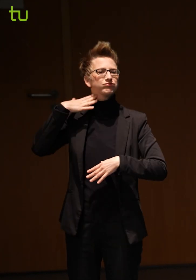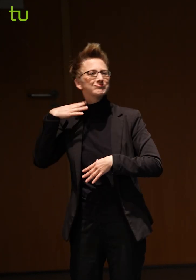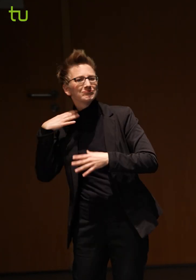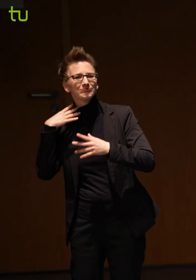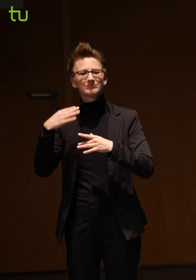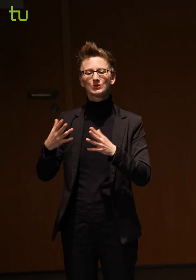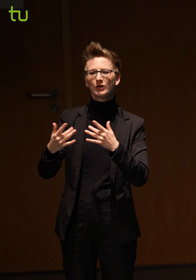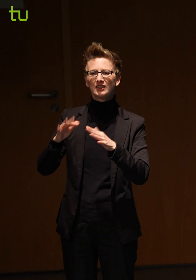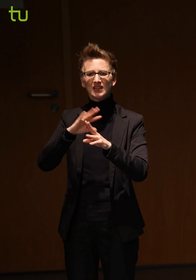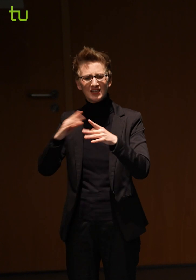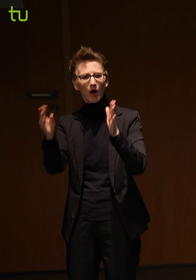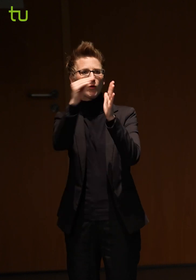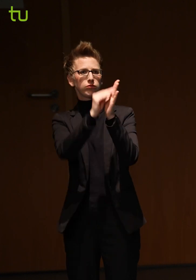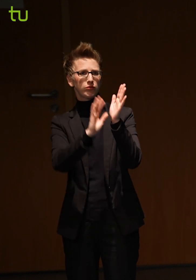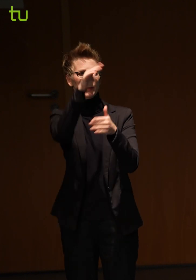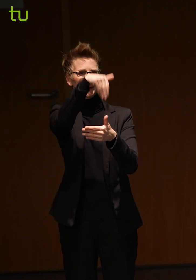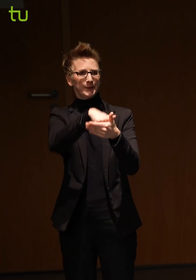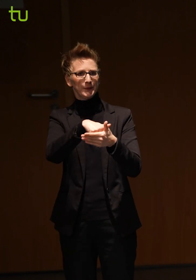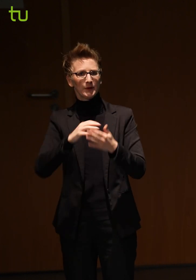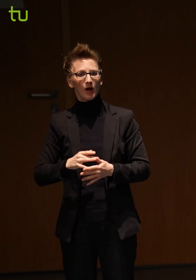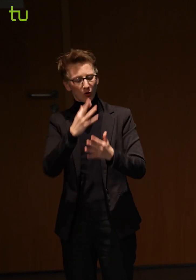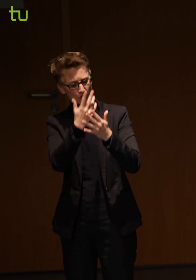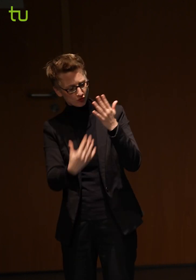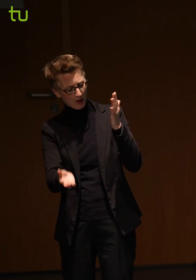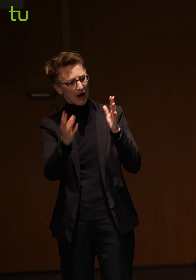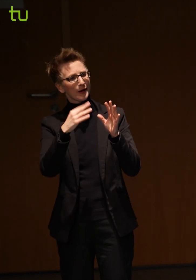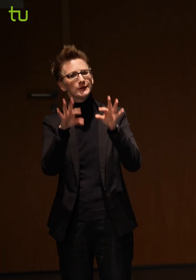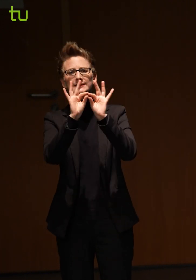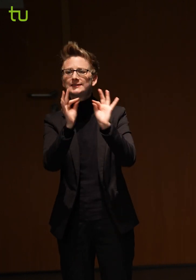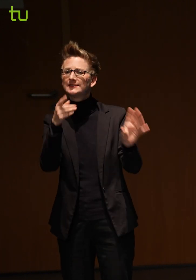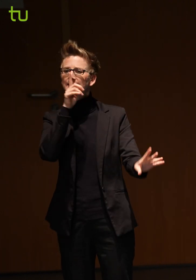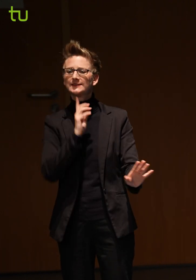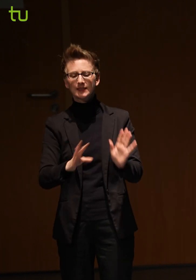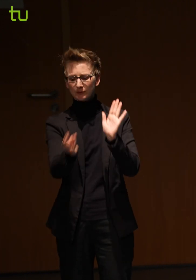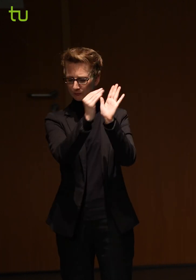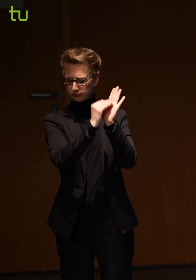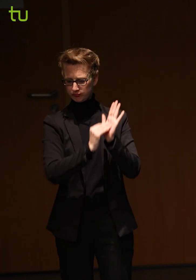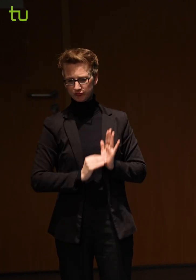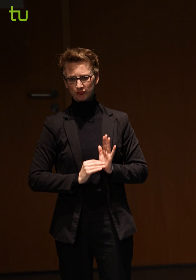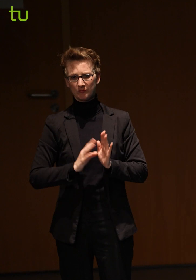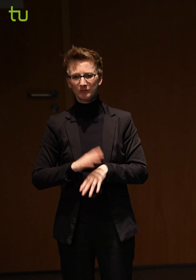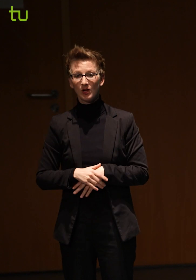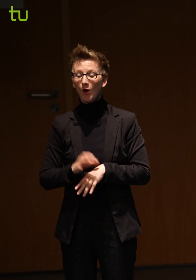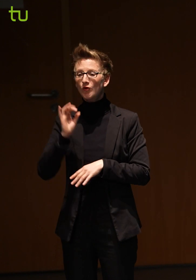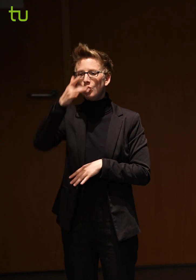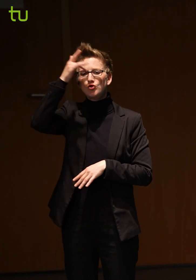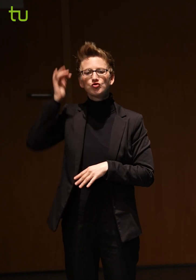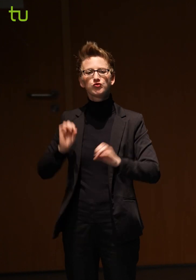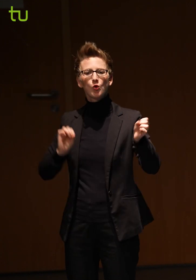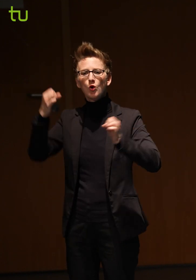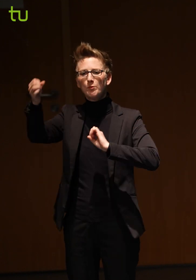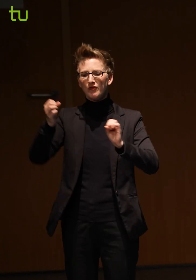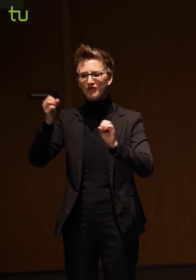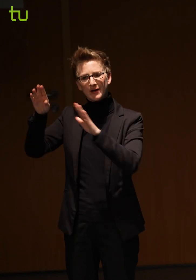eine Sprache dafür sucht und findet. Nicht umsonst ist er weltweit eine Ikone der Schwulenbewegung